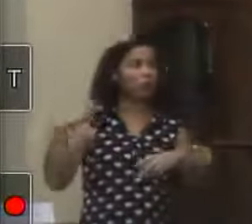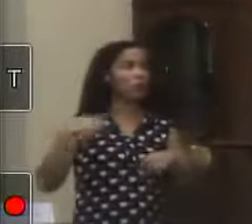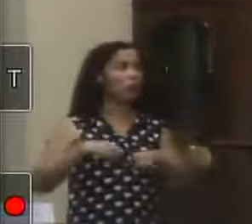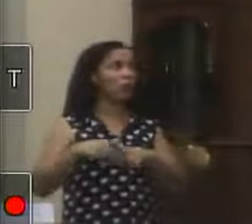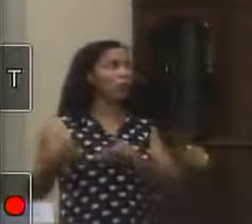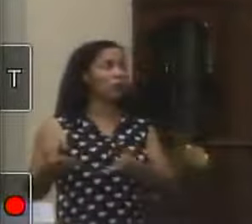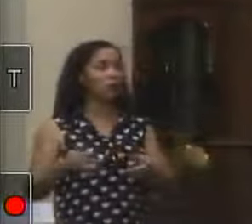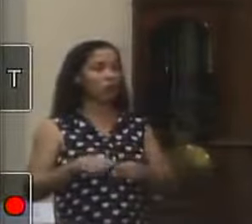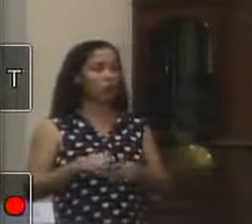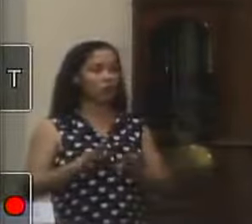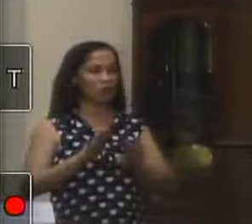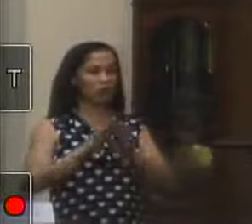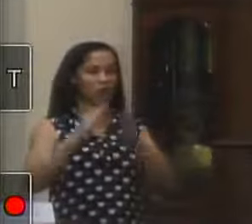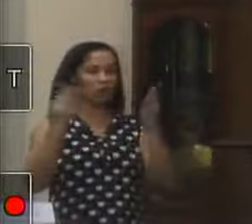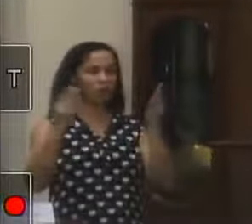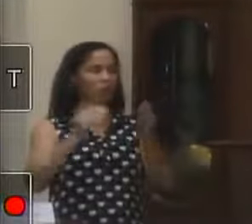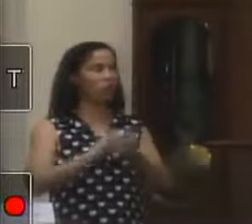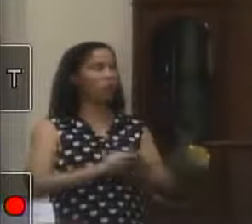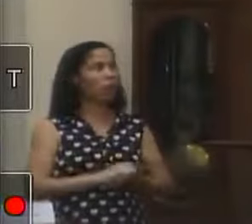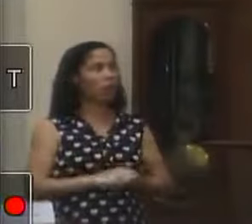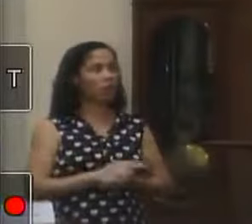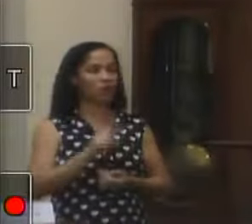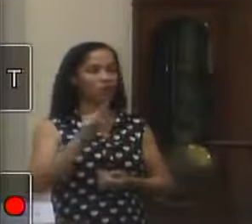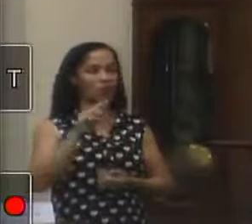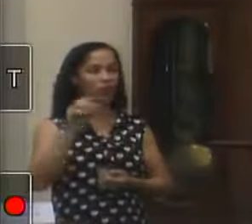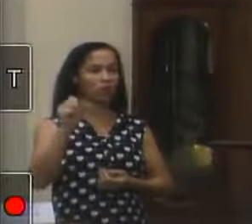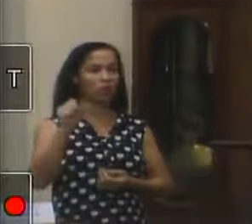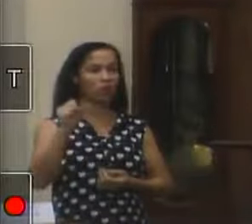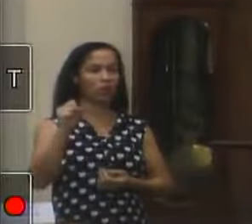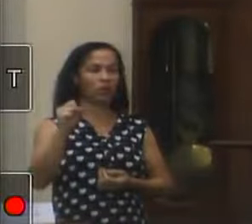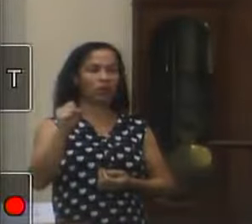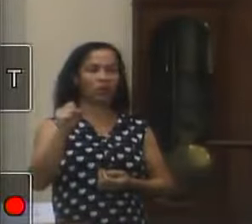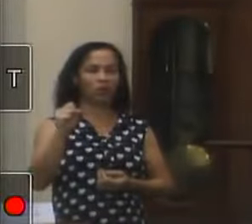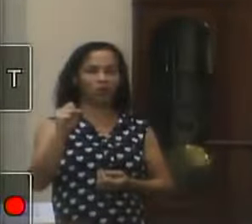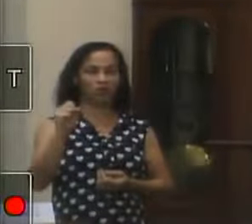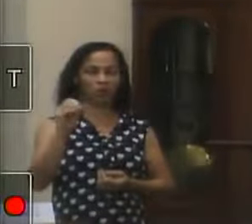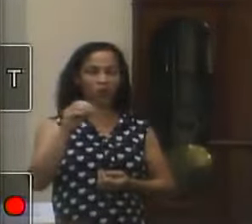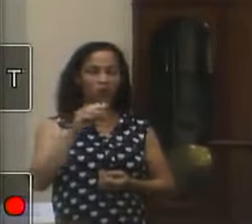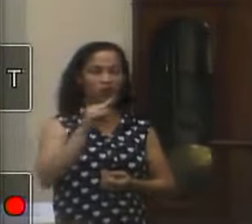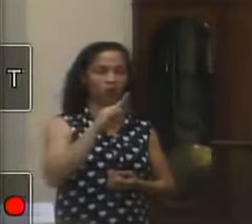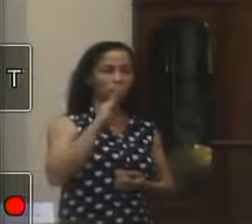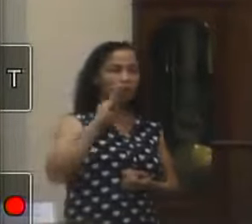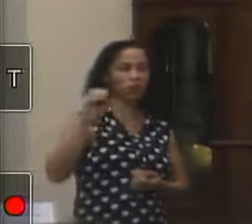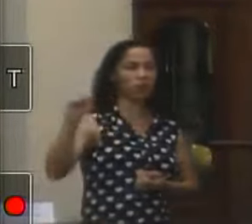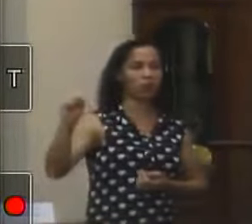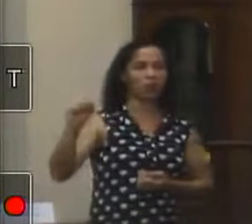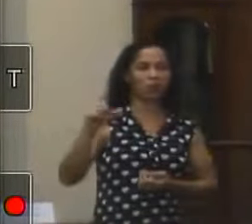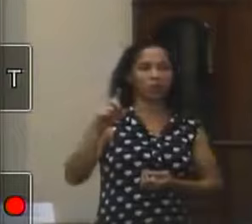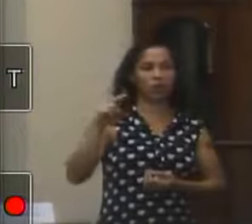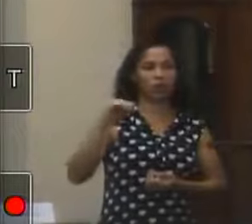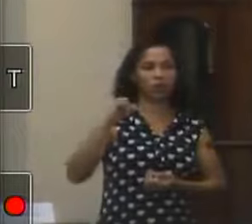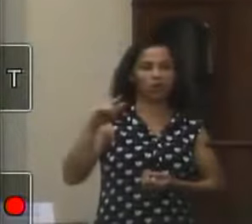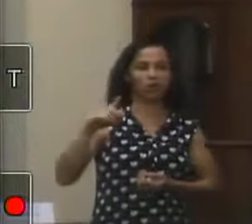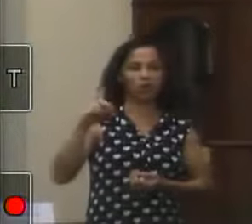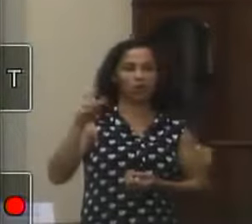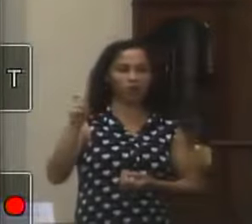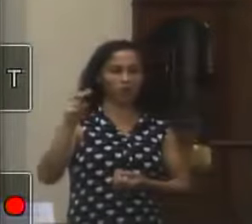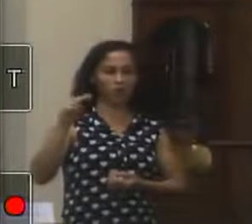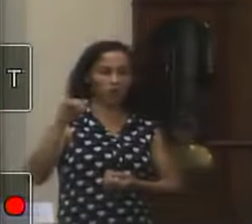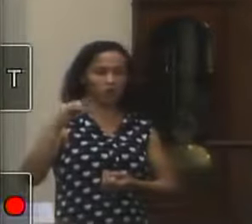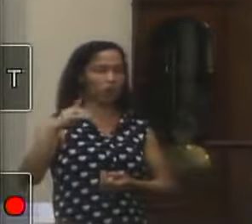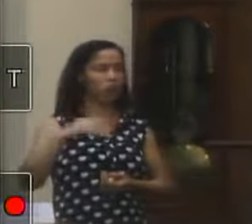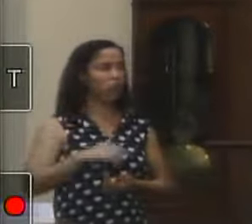convite para a inauguração da nossa UBS, lá no Espala 2, né, vereador Ivo? Luiz Davi Ribeiro Moraes Ferreira. É